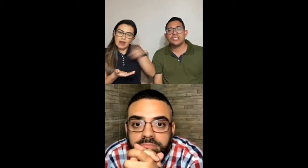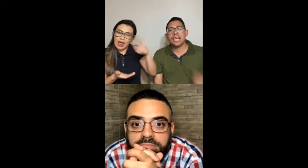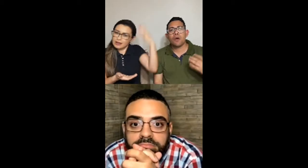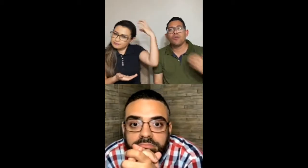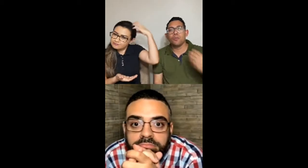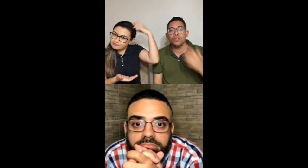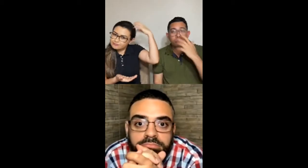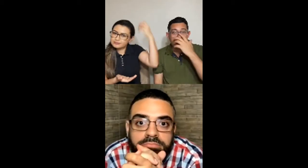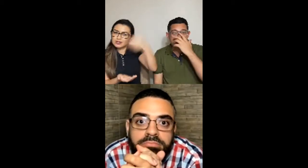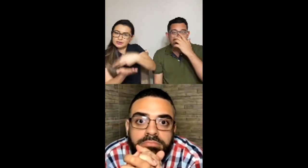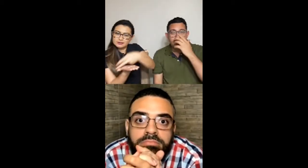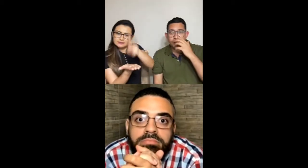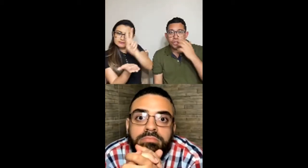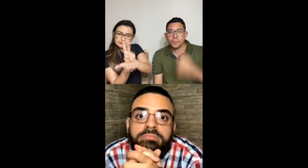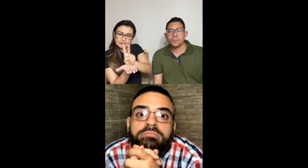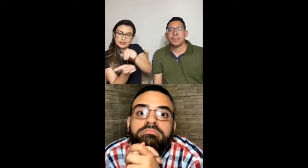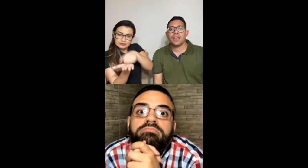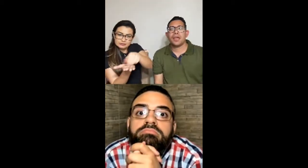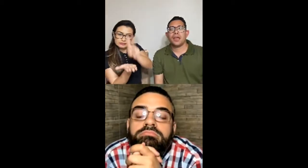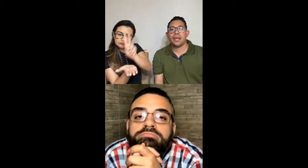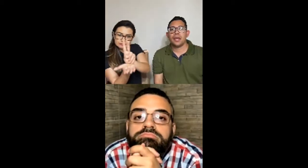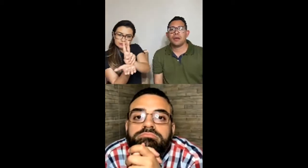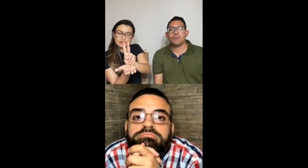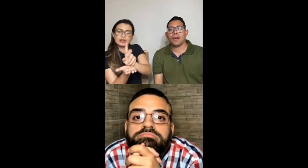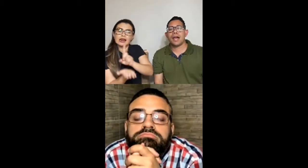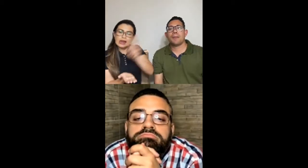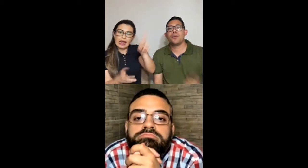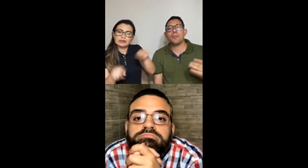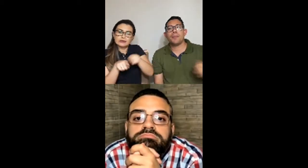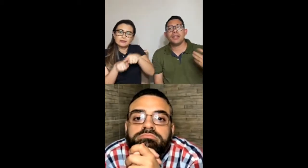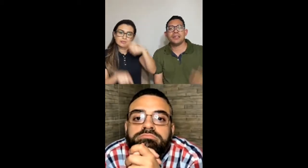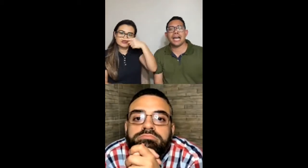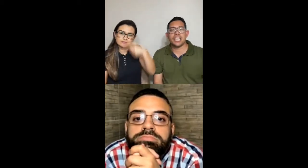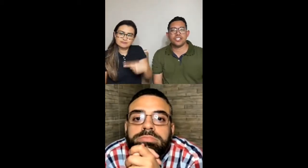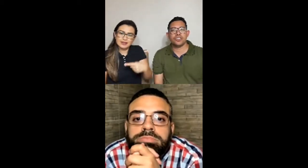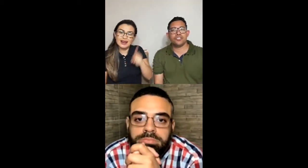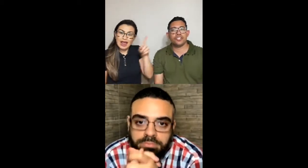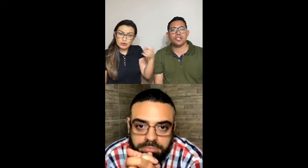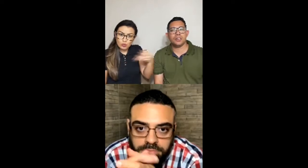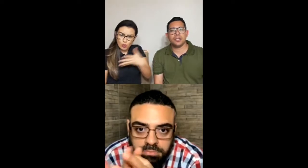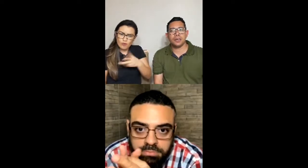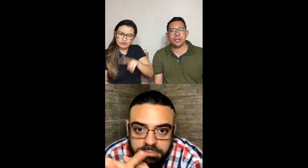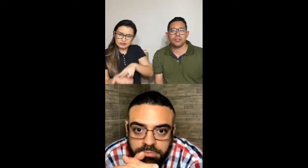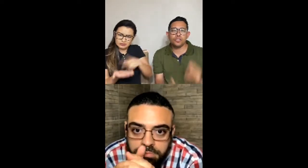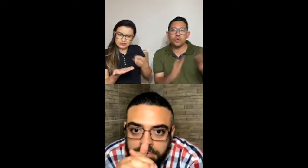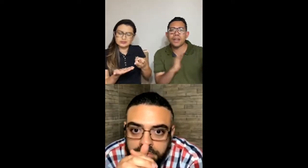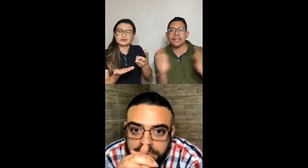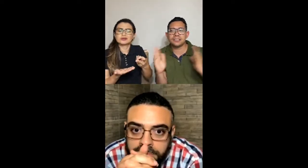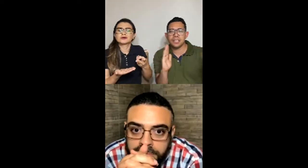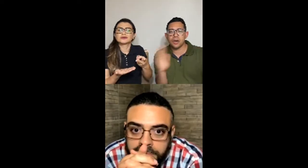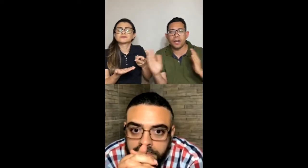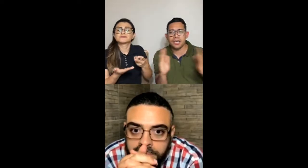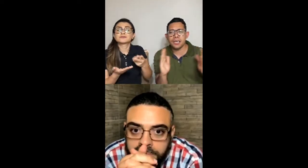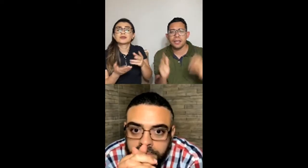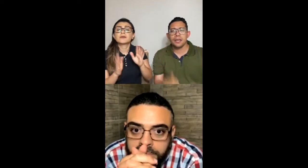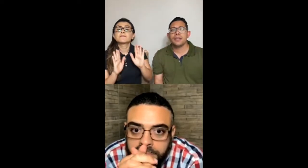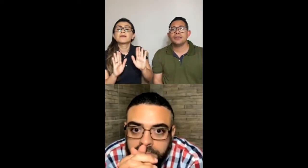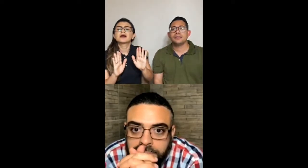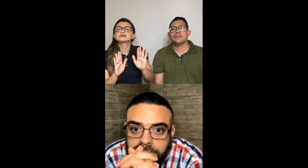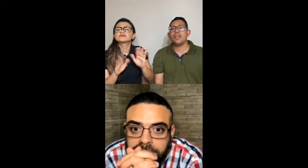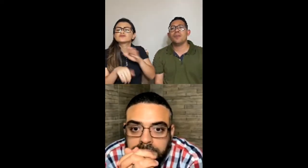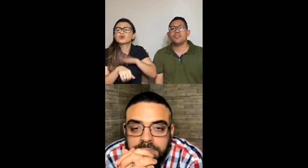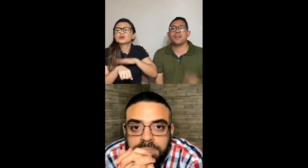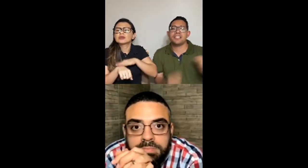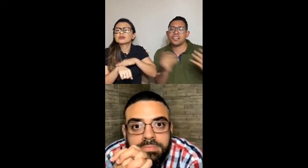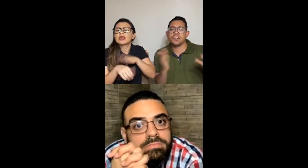por ser algo muito recente, a probabilidade de duração aí,